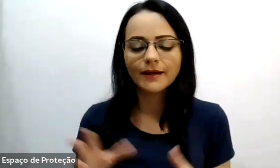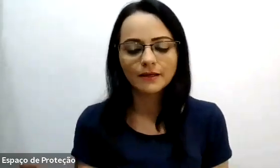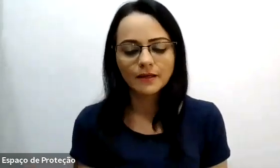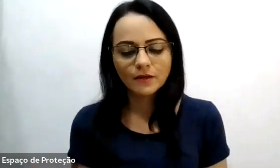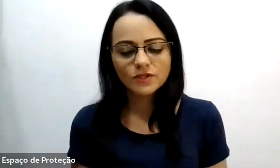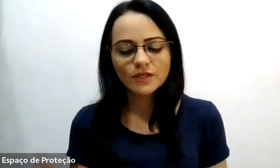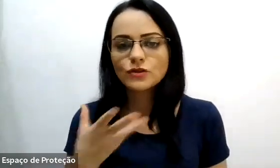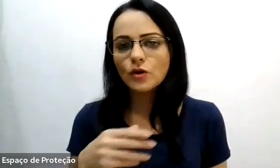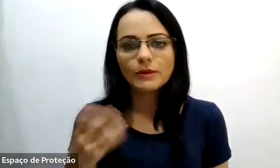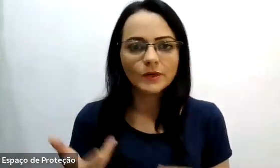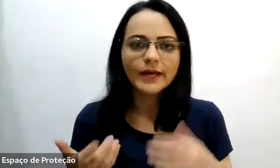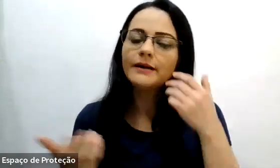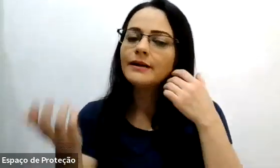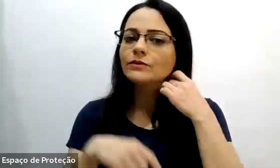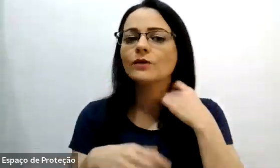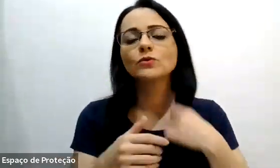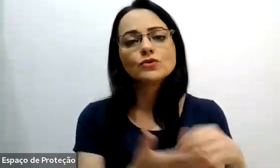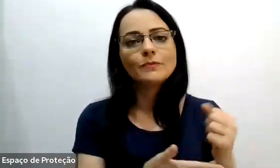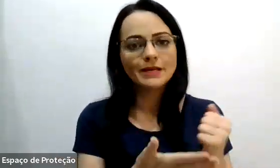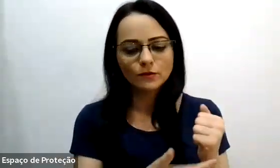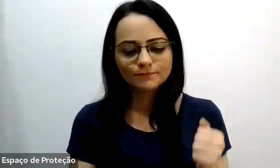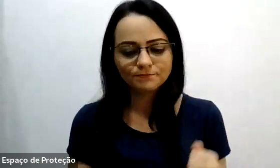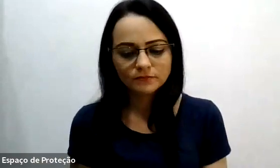madrugada, sinais de homem e mulher, eu tenho curso básico.